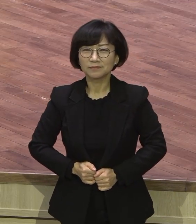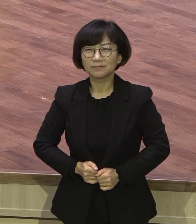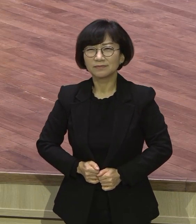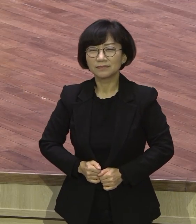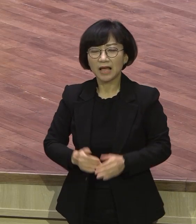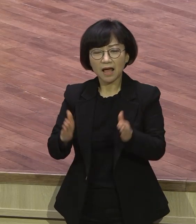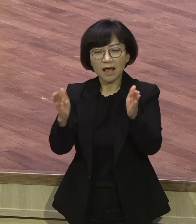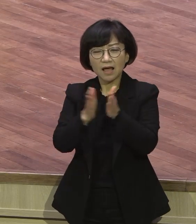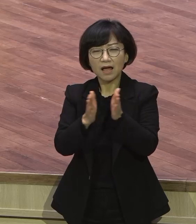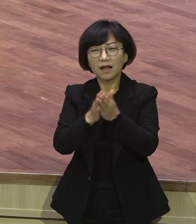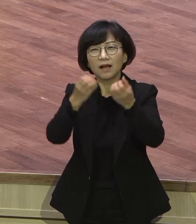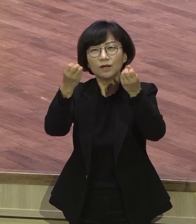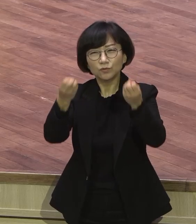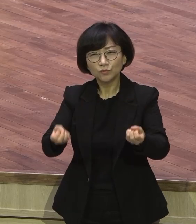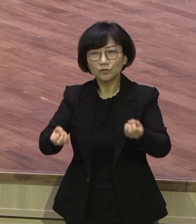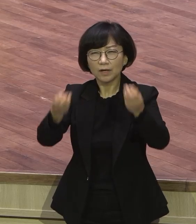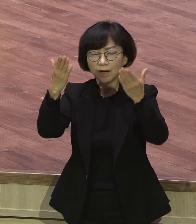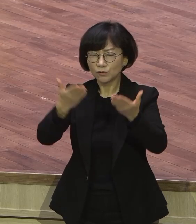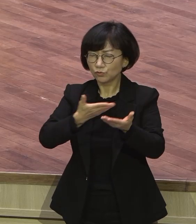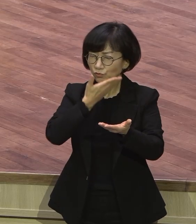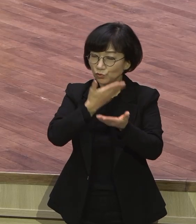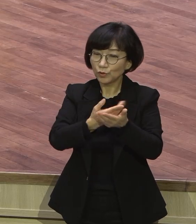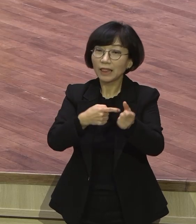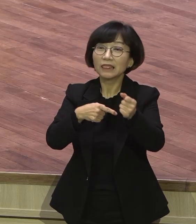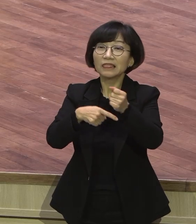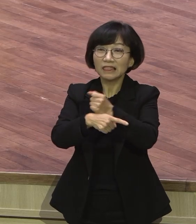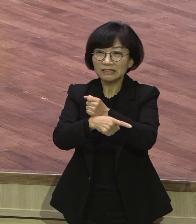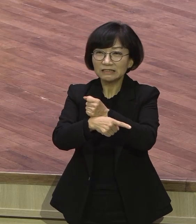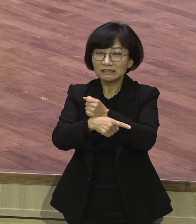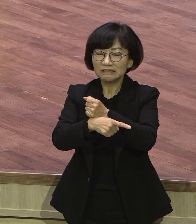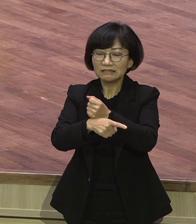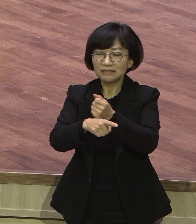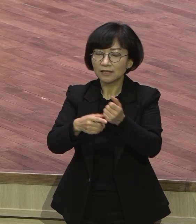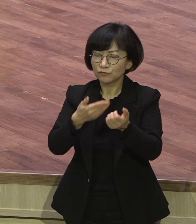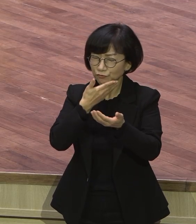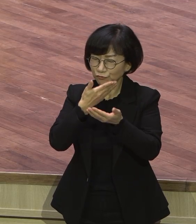그렇게 이 거룩한 이름을